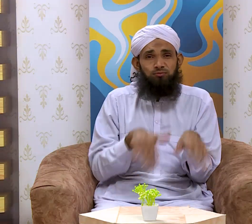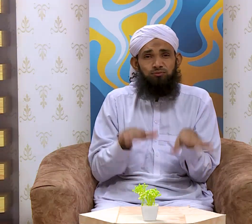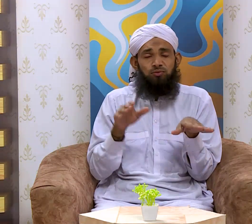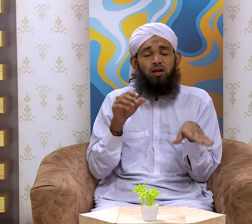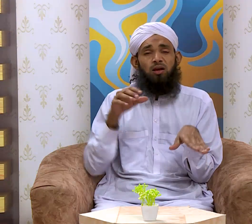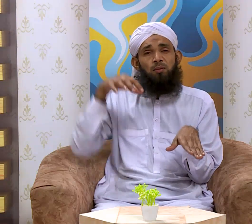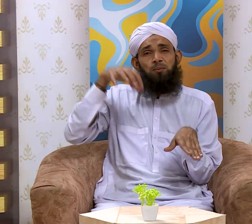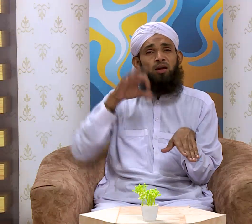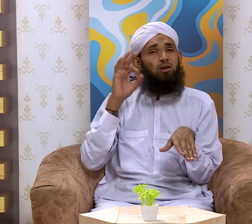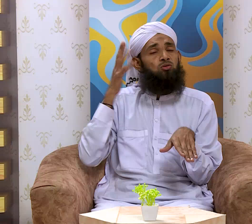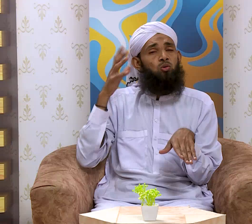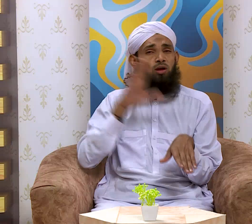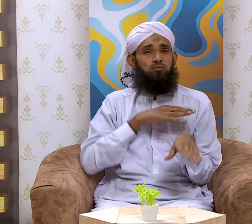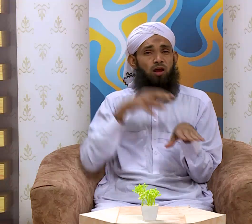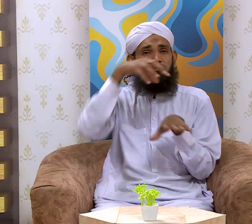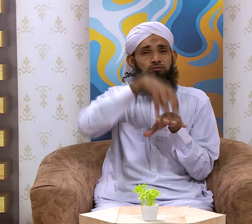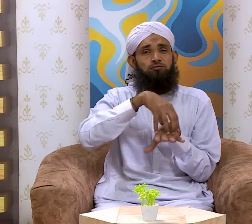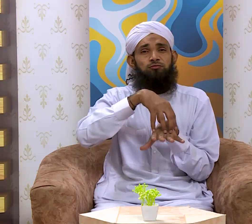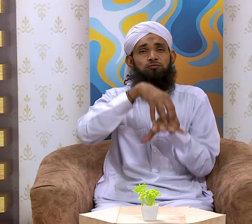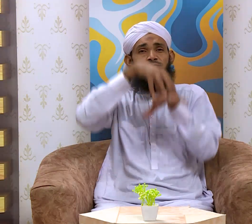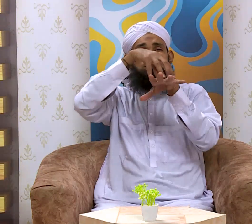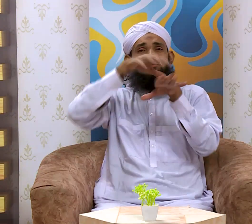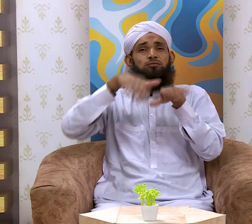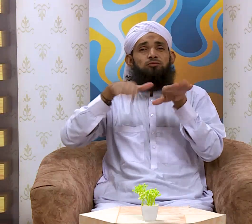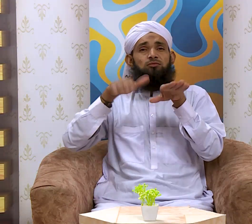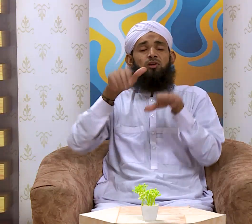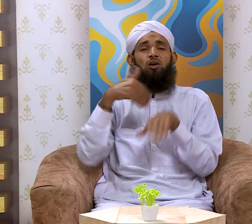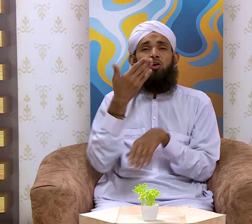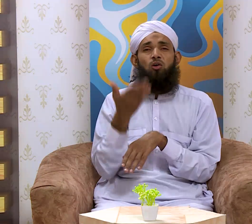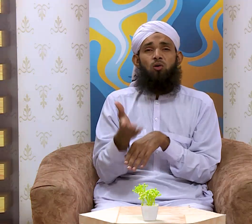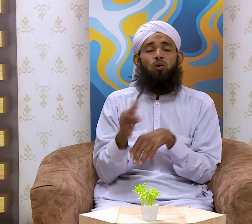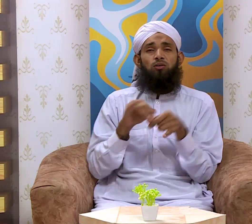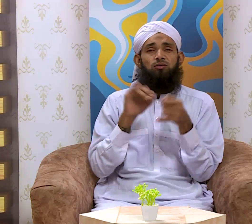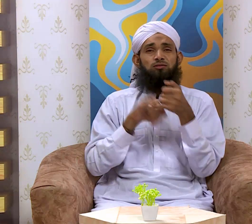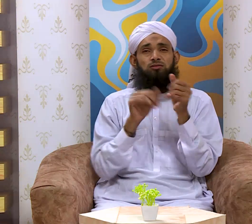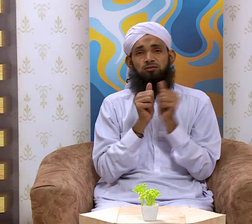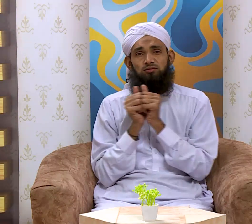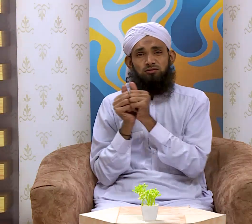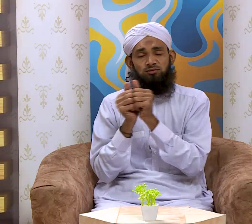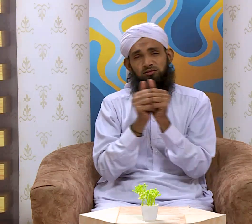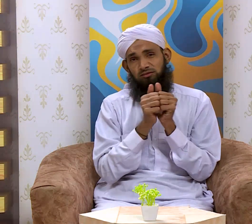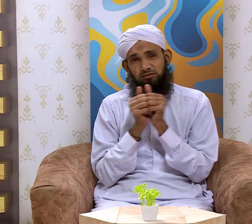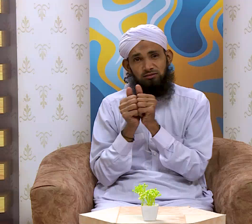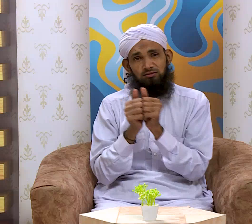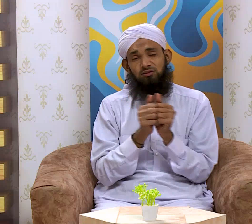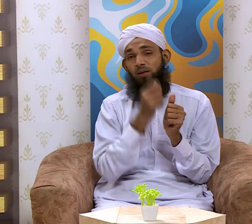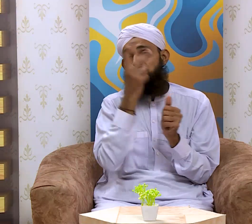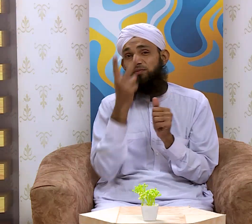اور مکہ مکرمہ میں حضرت عقیل رضی اللہ تعالی عنہ کے گھر کے پاس رکھ دیا۔ آپ صلی اللہ علیہ